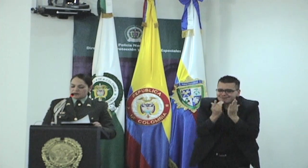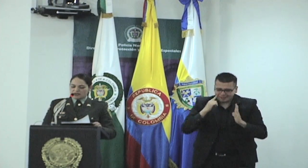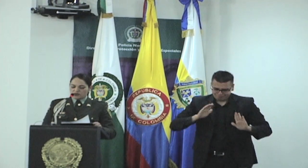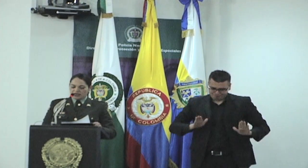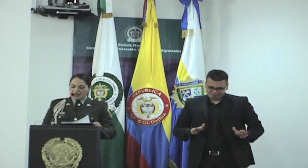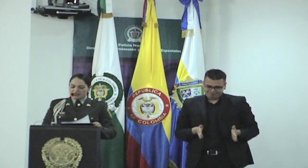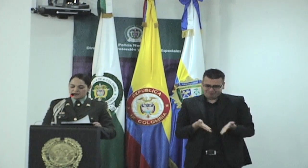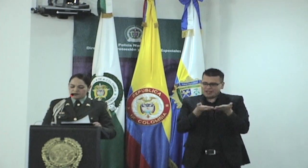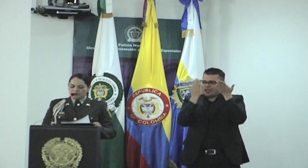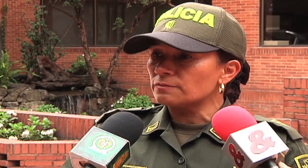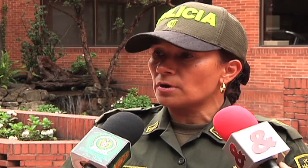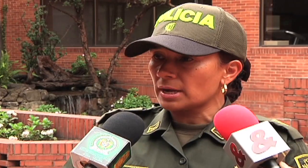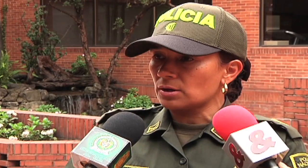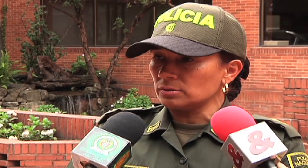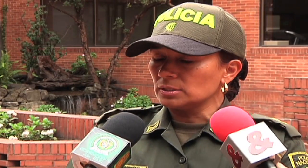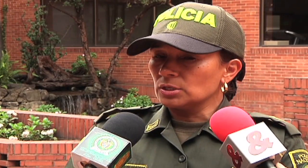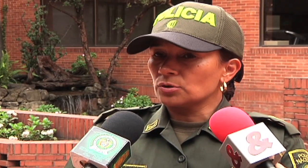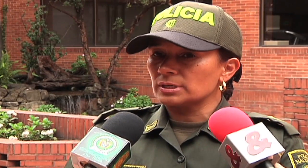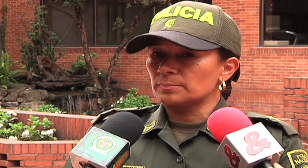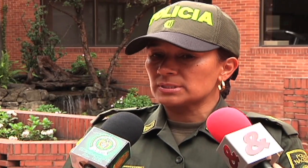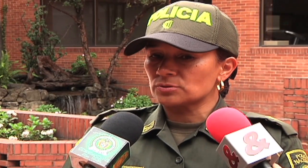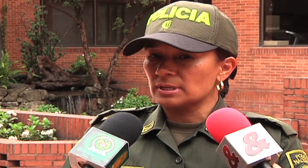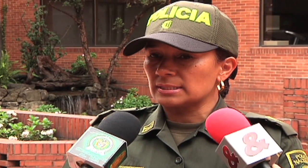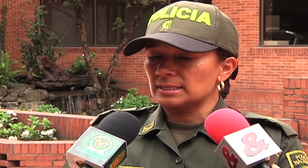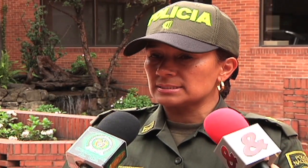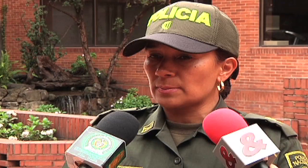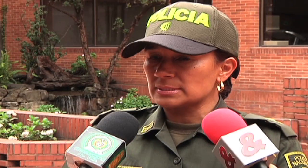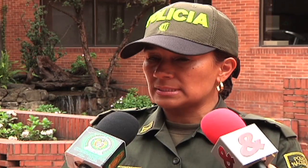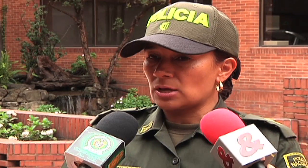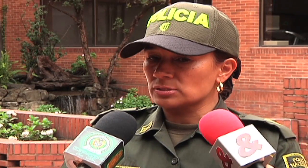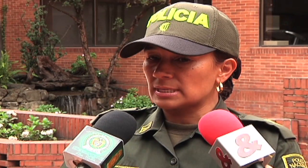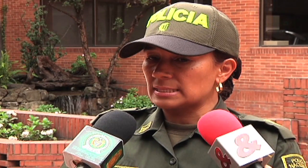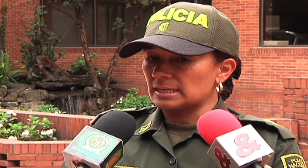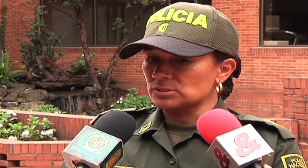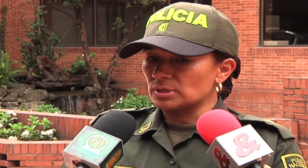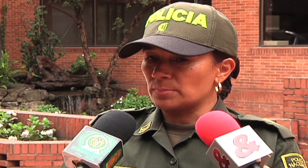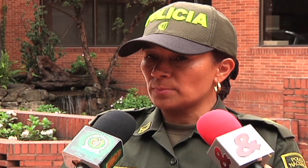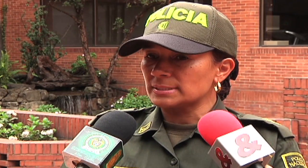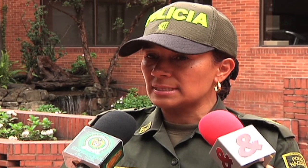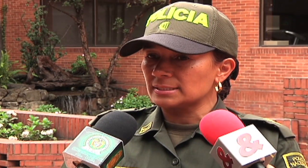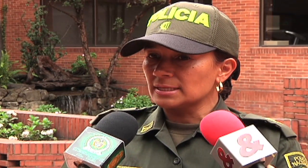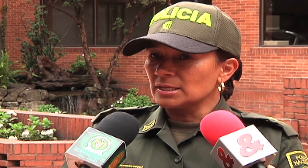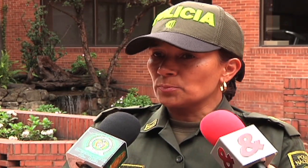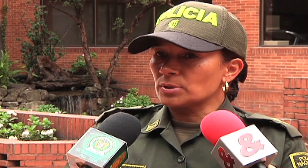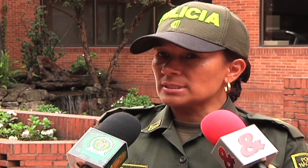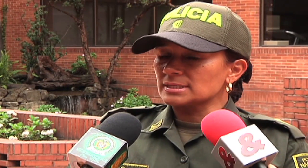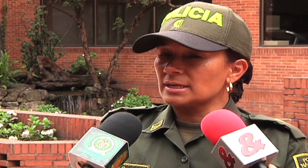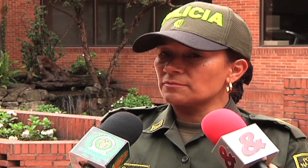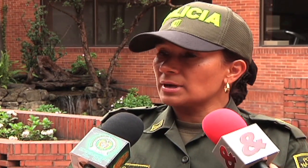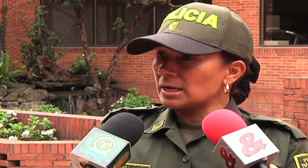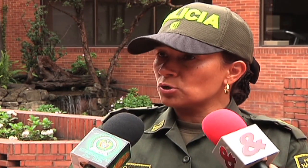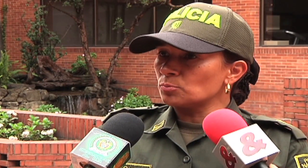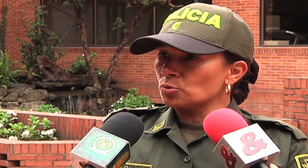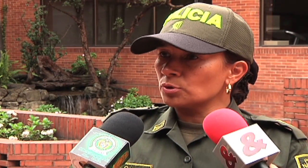tuvieron un fogueo con el personal de discapacitados de allá de la ciudad de Popayán pues fue algo muy